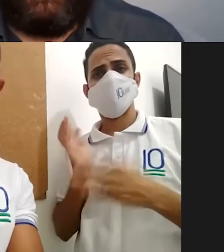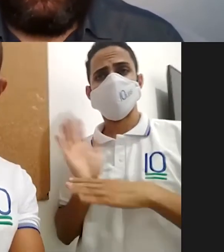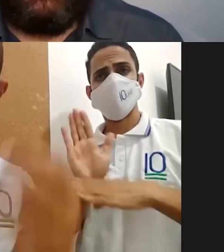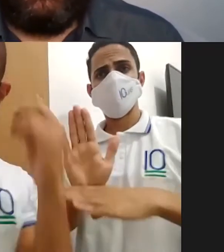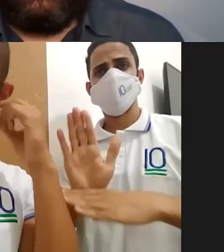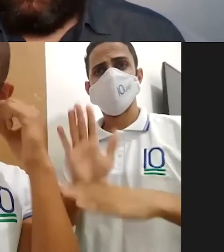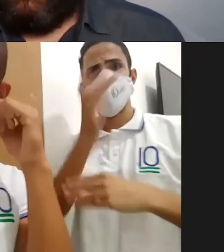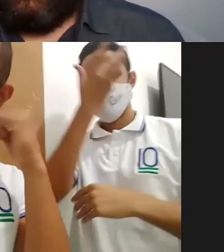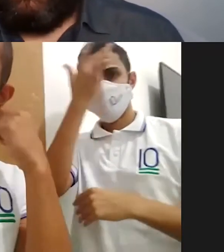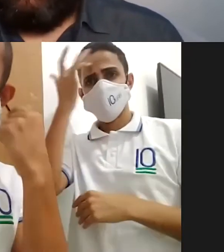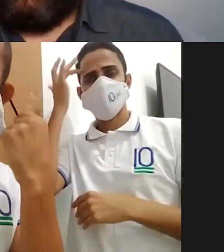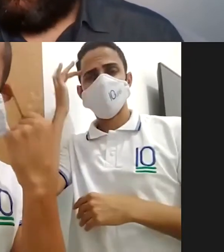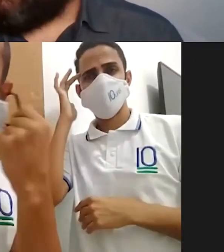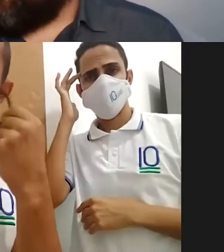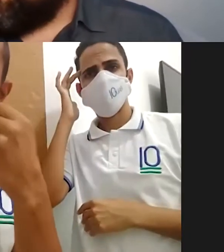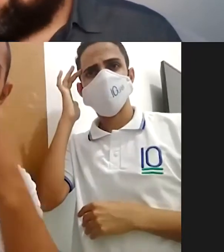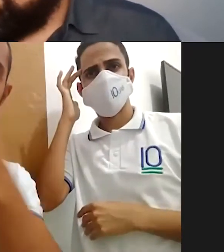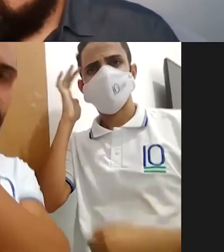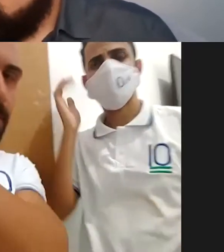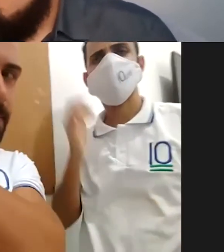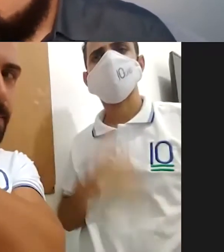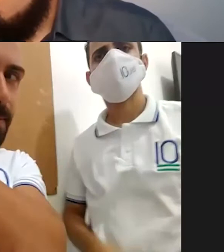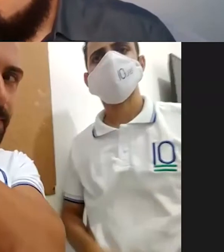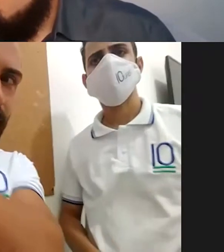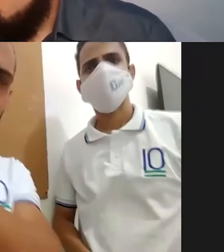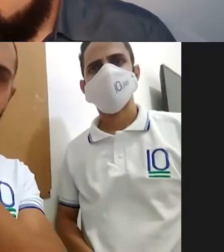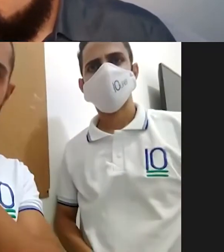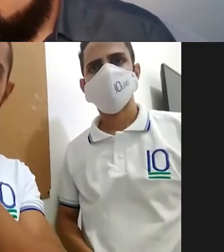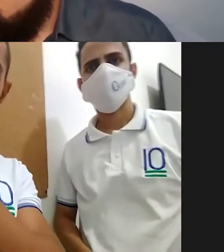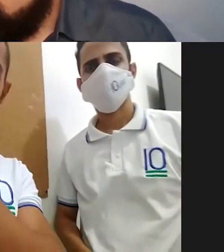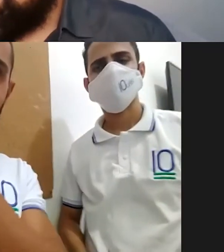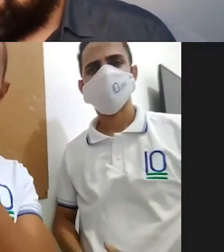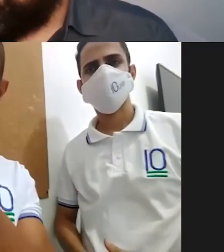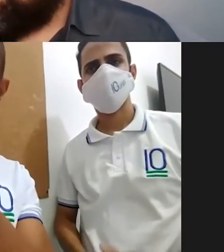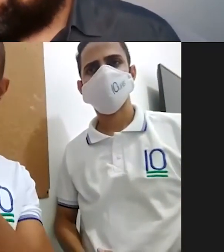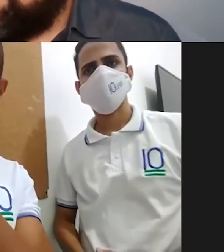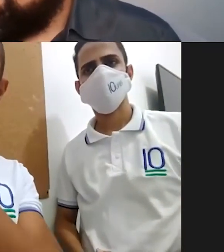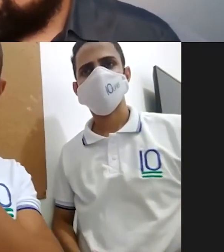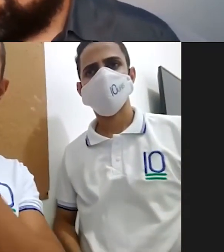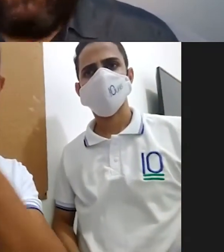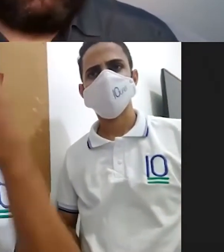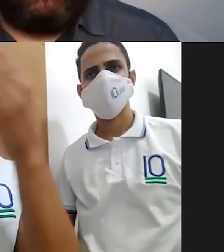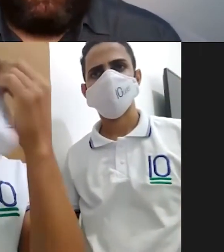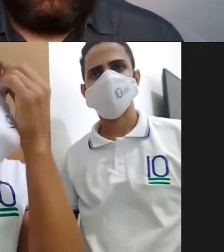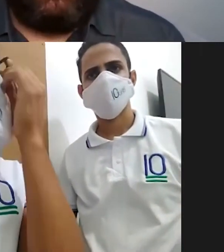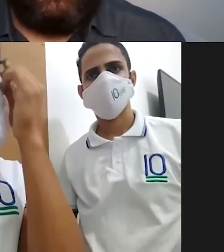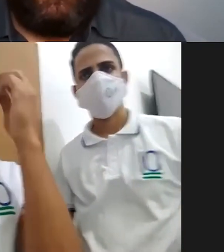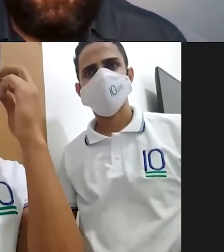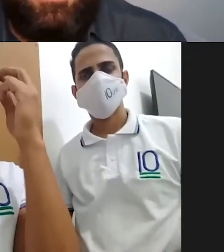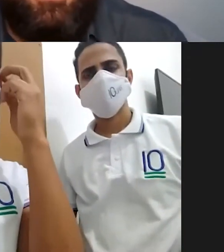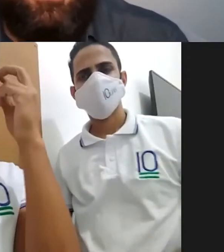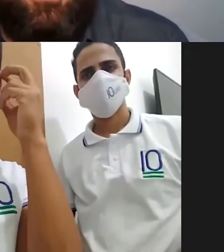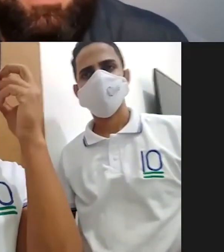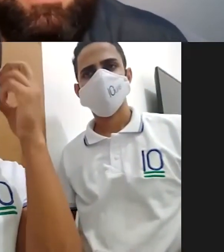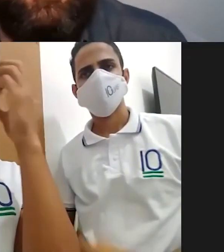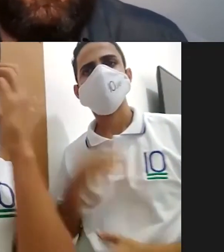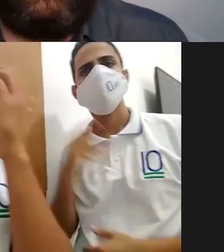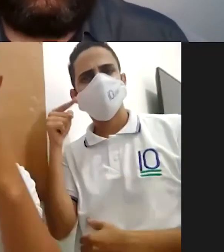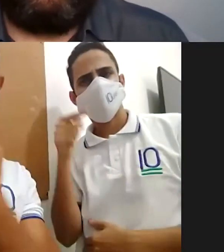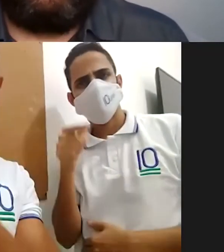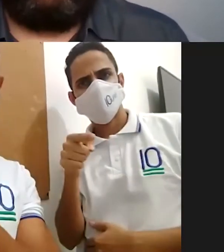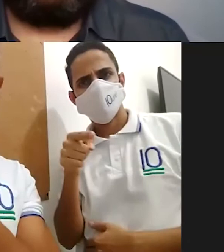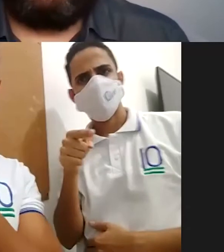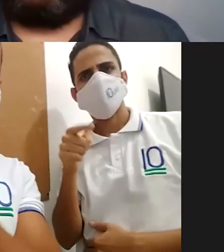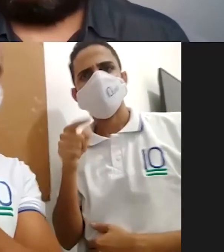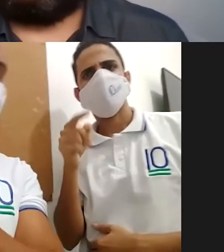é que pode... peraí, antes do Rodrigo, não. Quem está do lado dela é o Anderson, Monteiro, não é isso? Sim. Anderson, o que é que